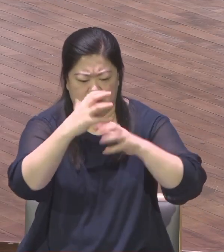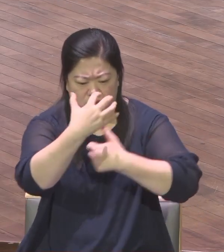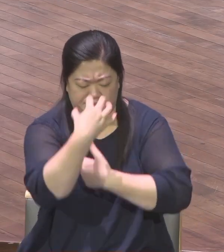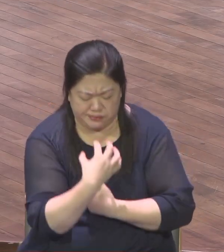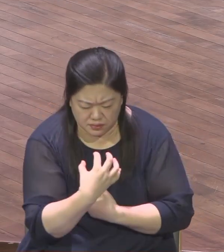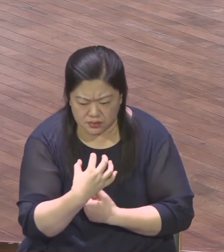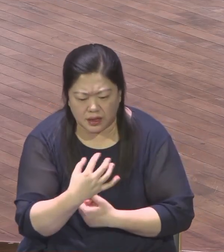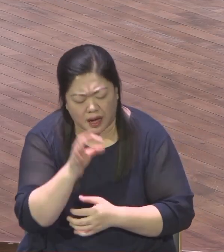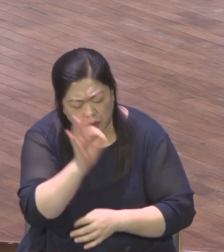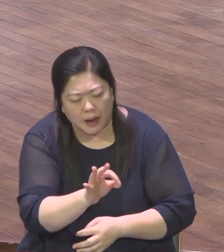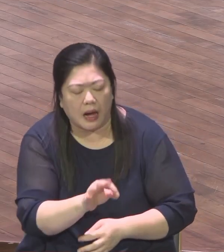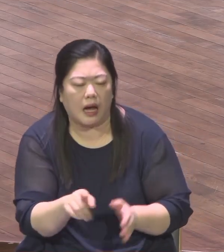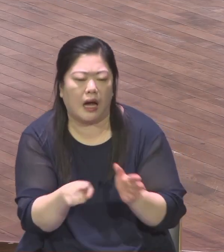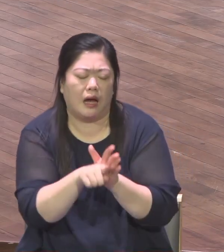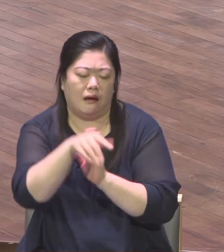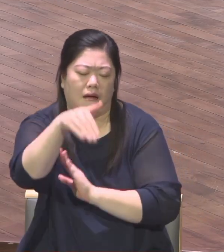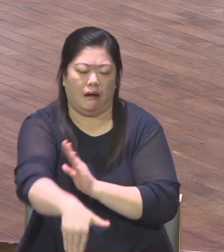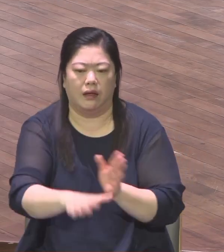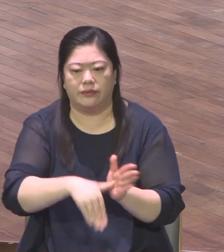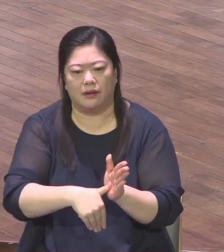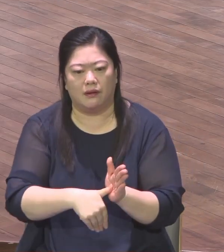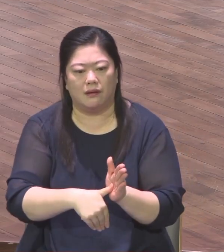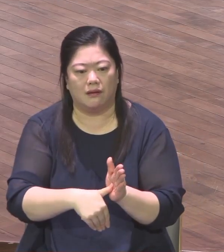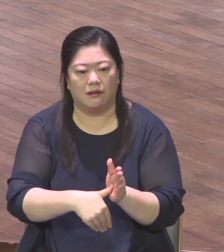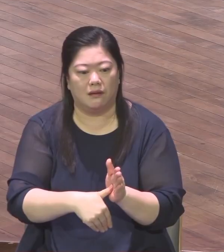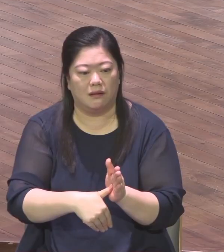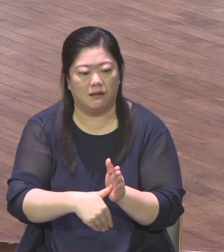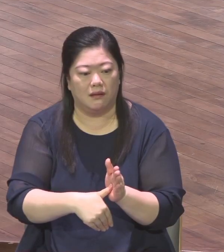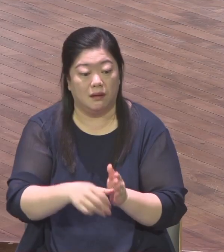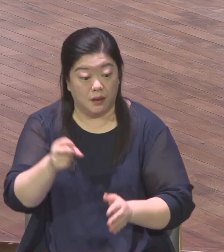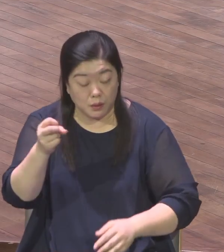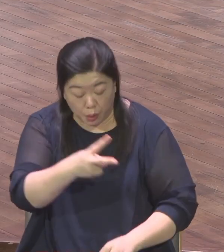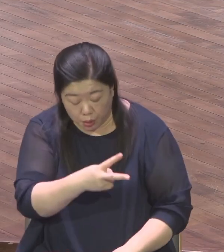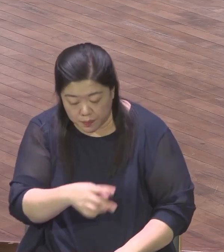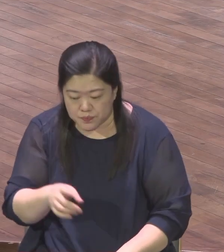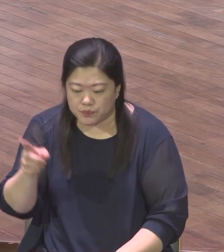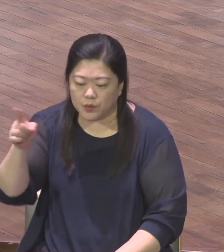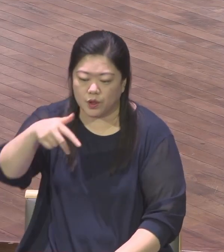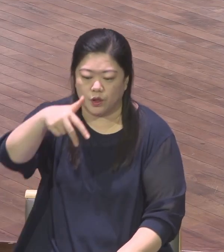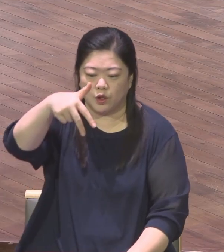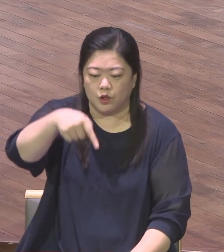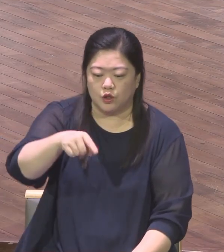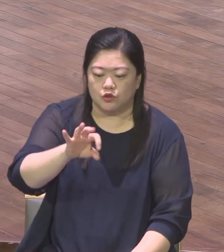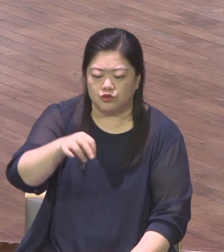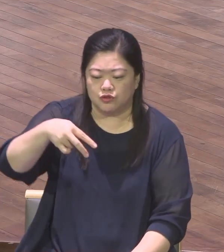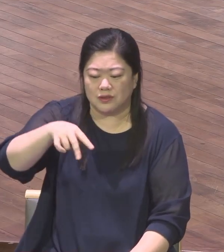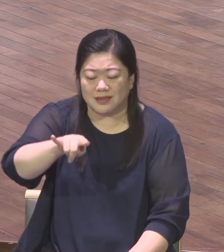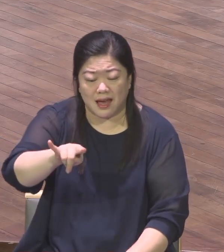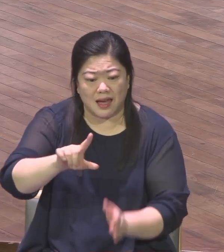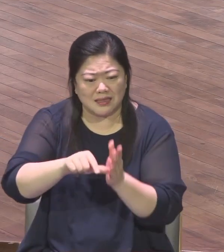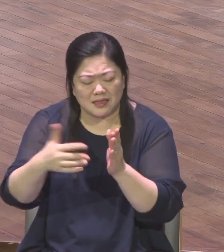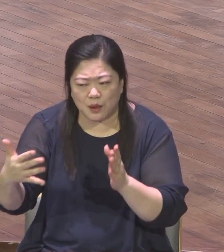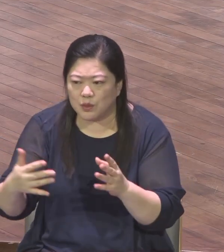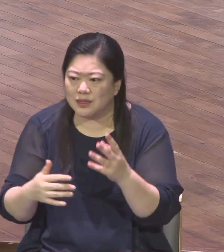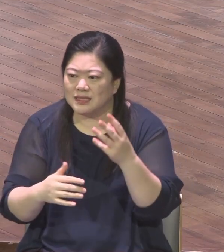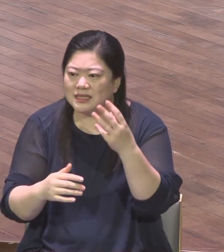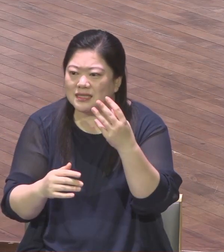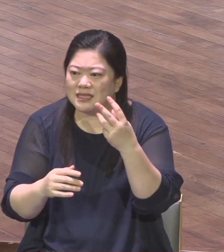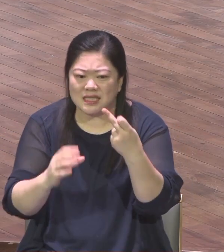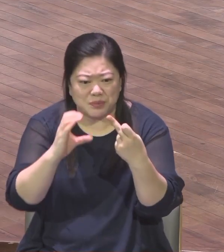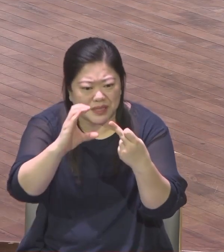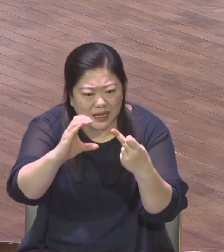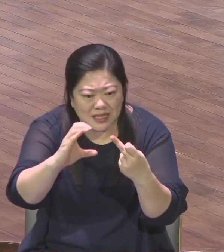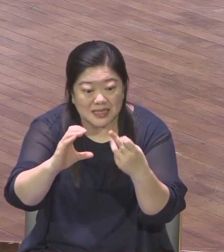중세 시대는 어땠느냐? 이 교회가 하나밖에 없어요. 중세 시대 천주교, 로마